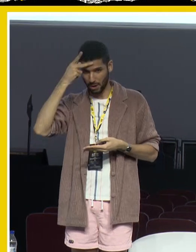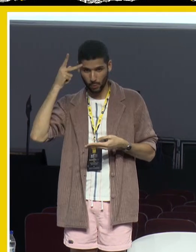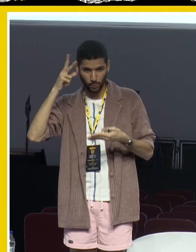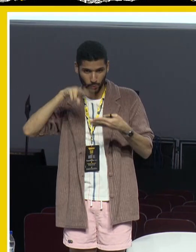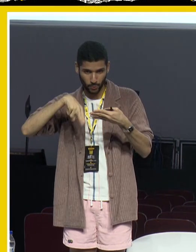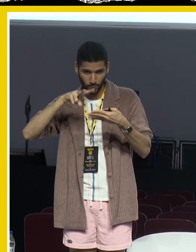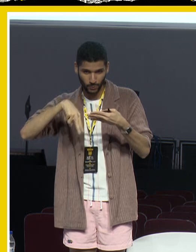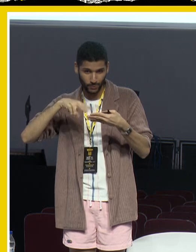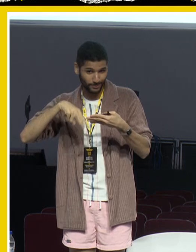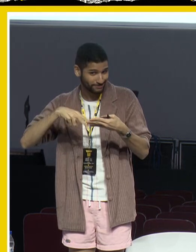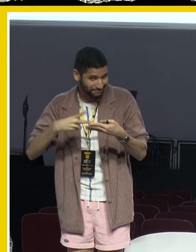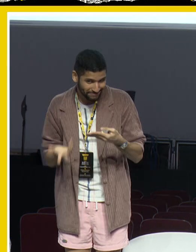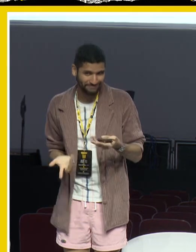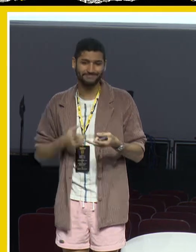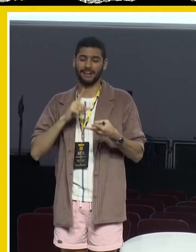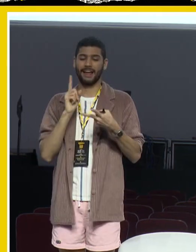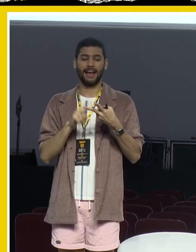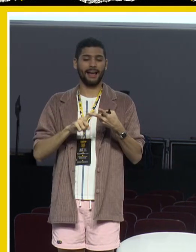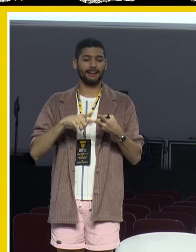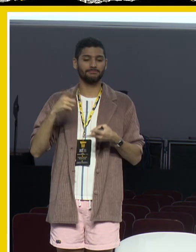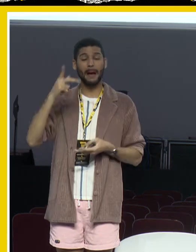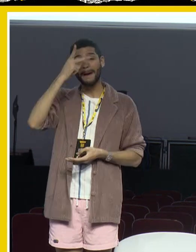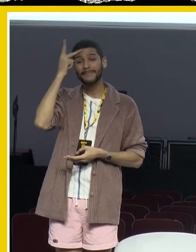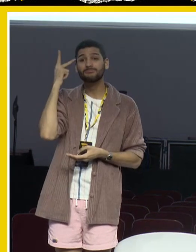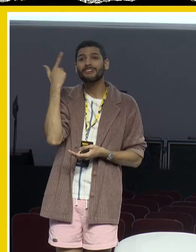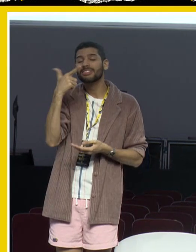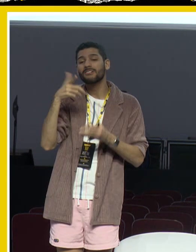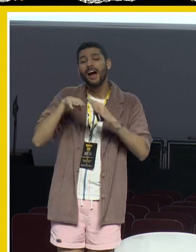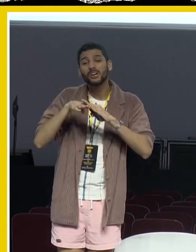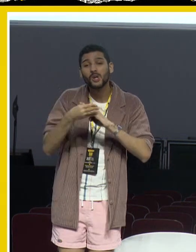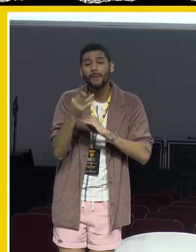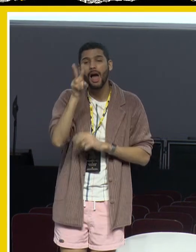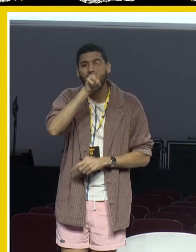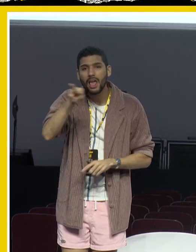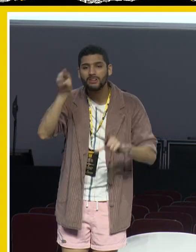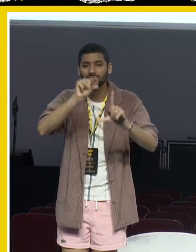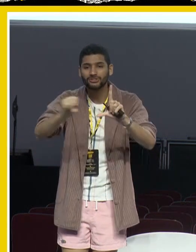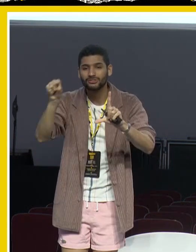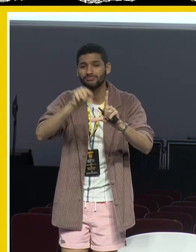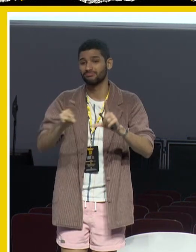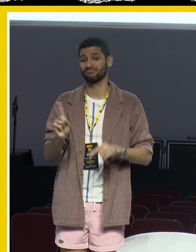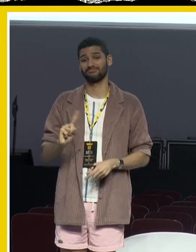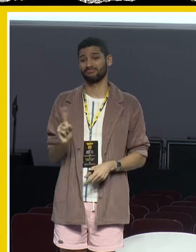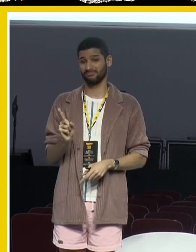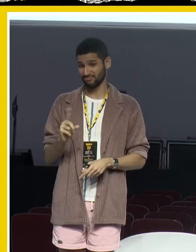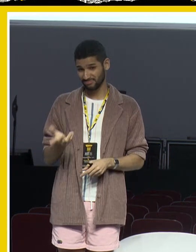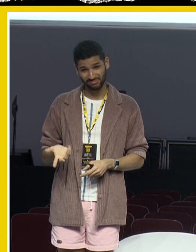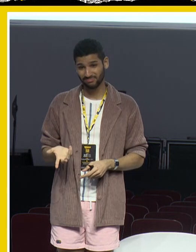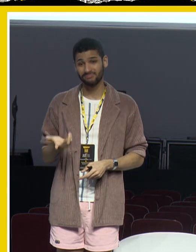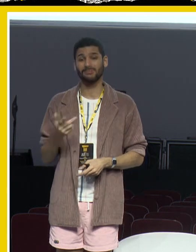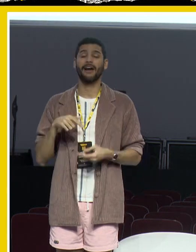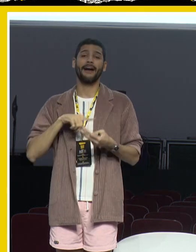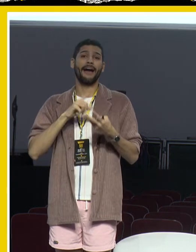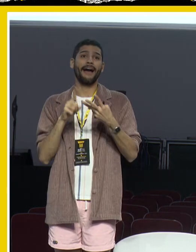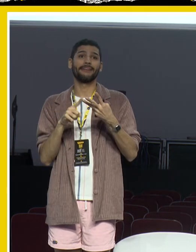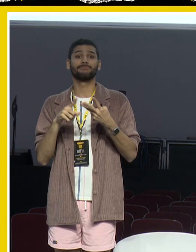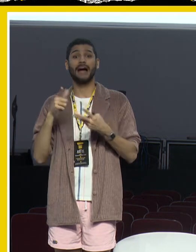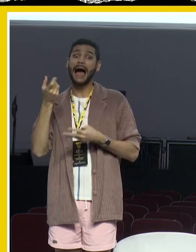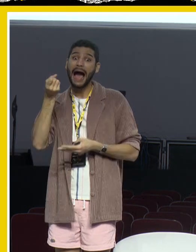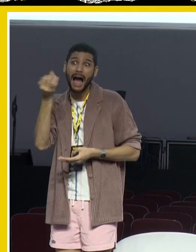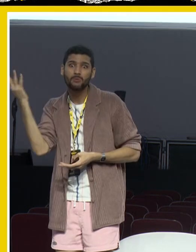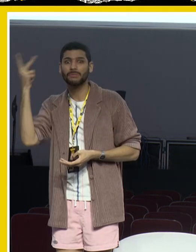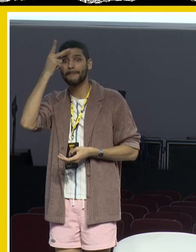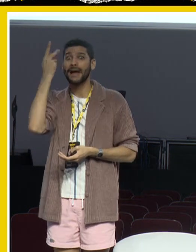há pessoas que não sabem ler por exemplo pessoas que não sabem ler pessoas que não conseguem acompanhar a legenda